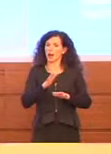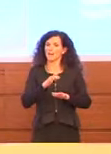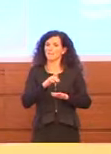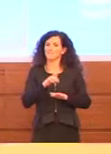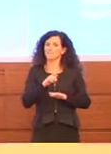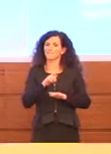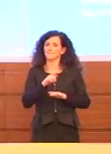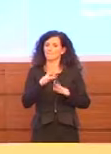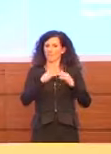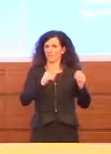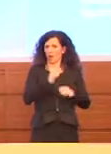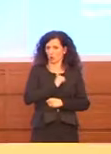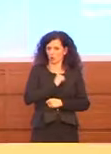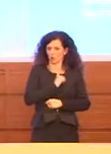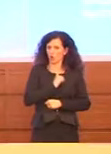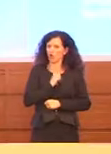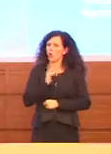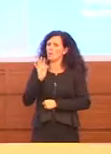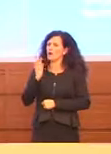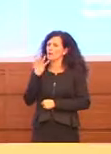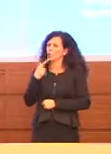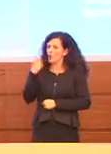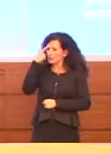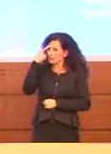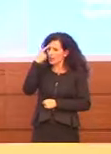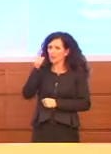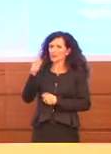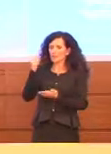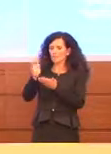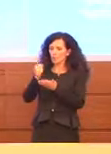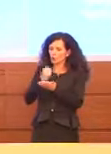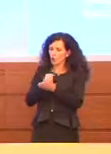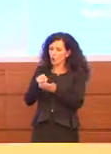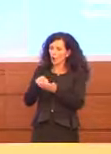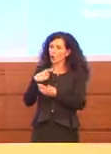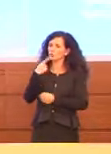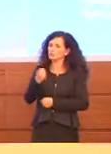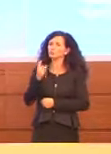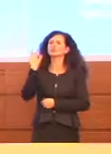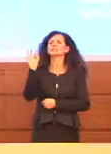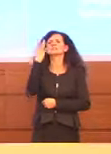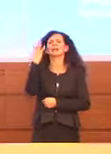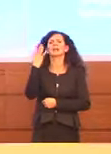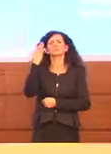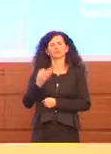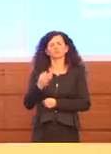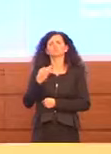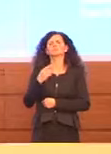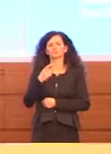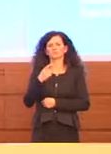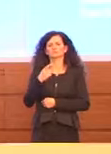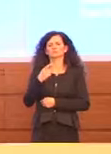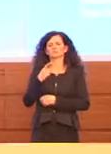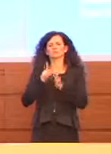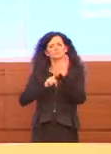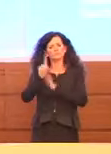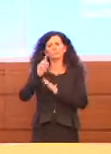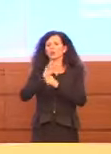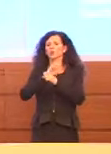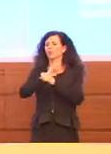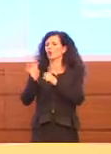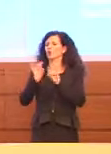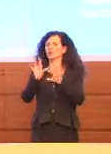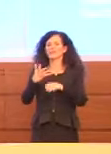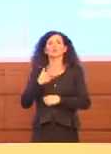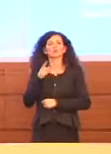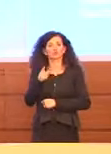nel caso in cui il risultato sia positivo perché chiaramente a quel punto dovrebbero fare un tampone se esiste quindi